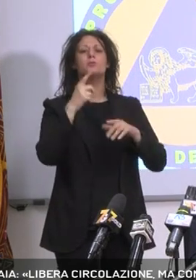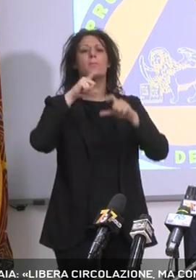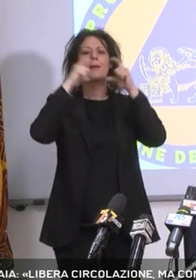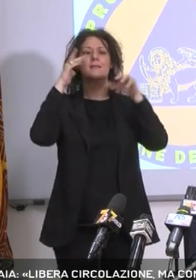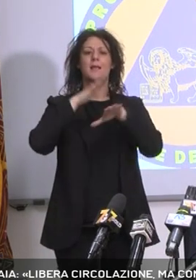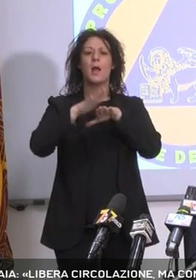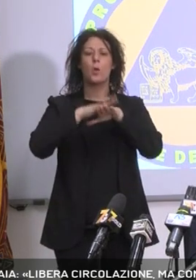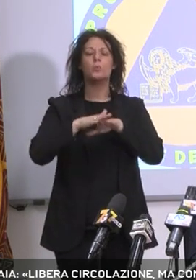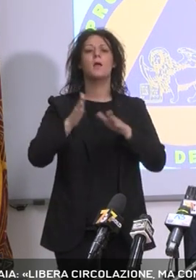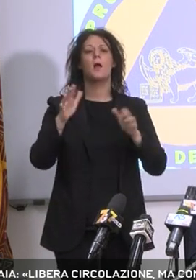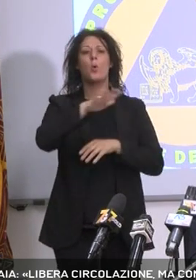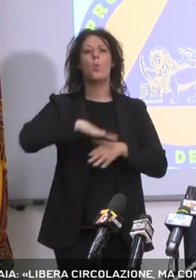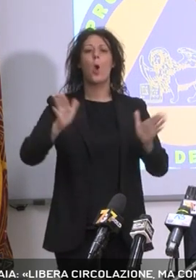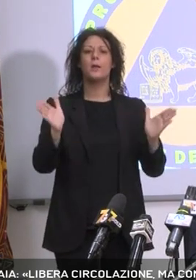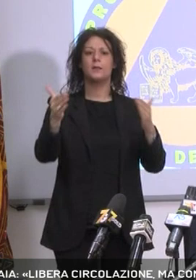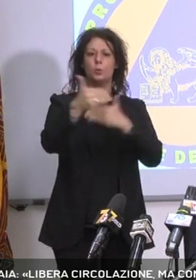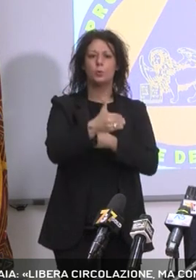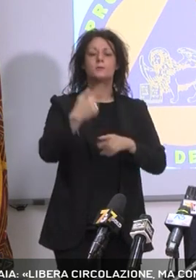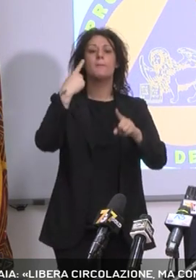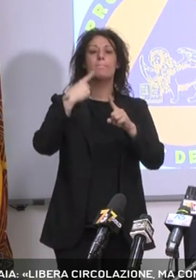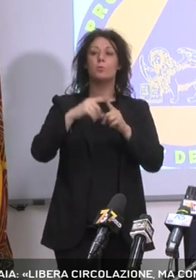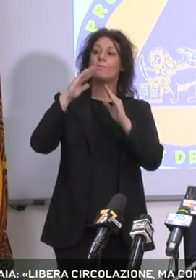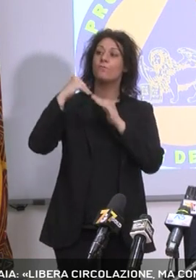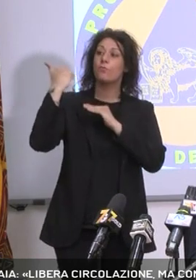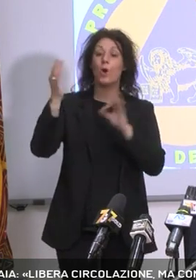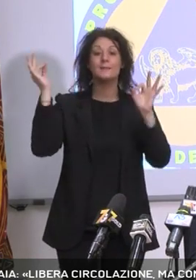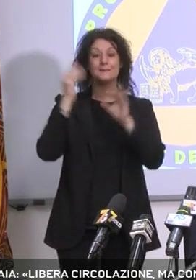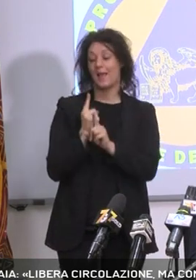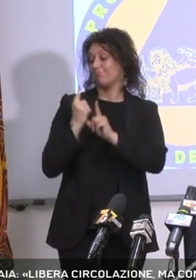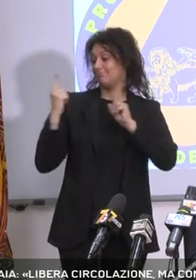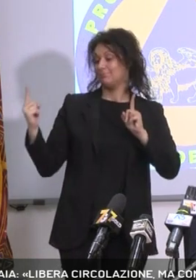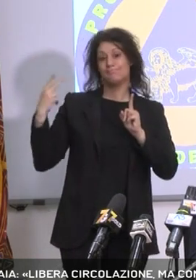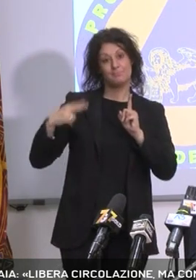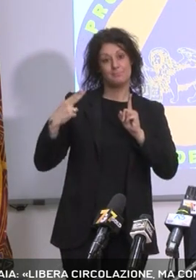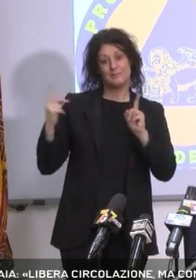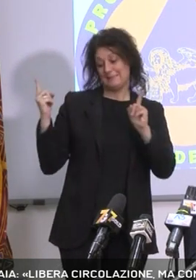aperta quando non c'è distanziamento sociale, quindi c'è assembramento.